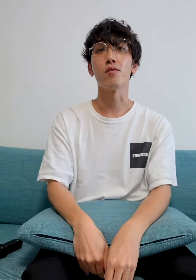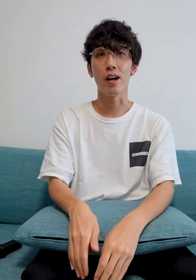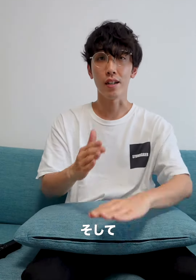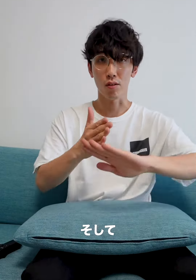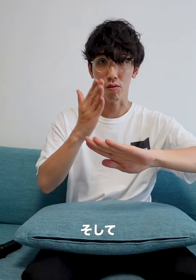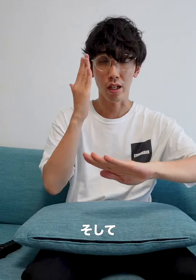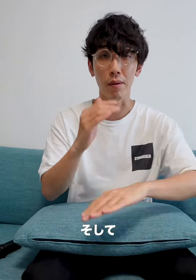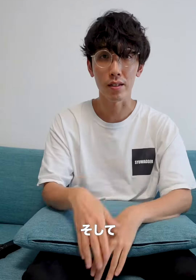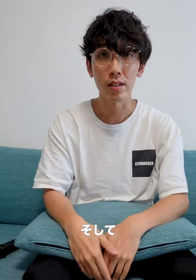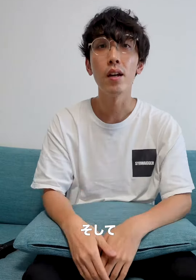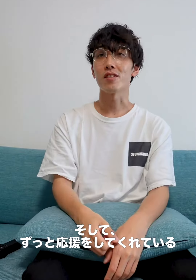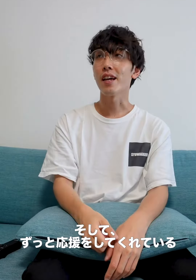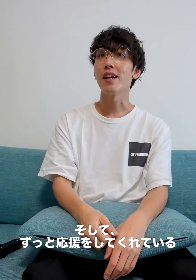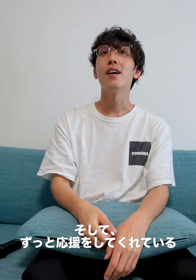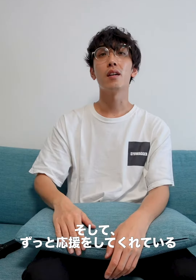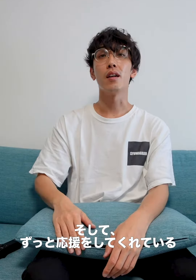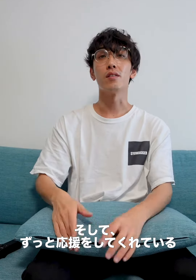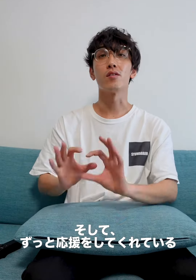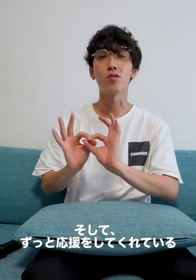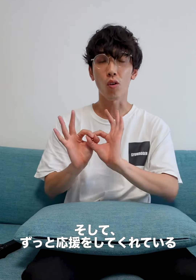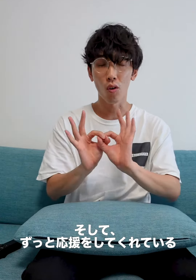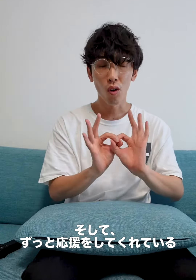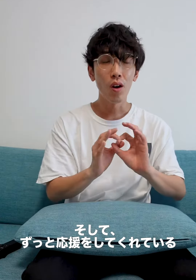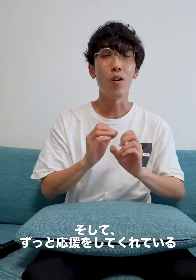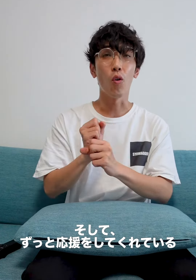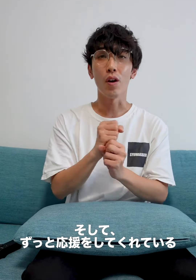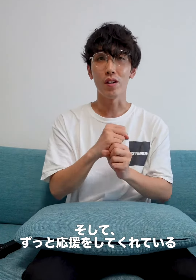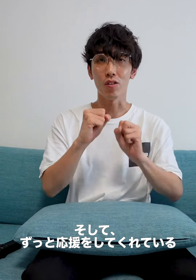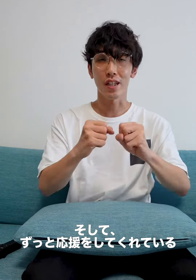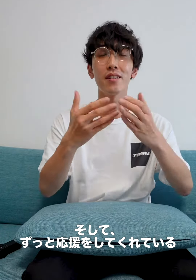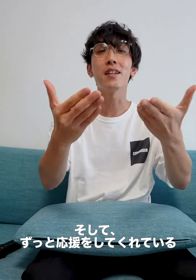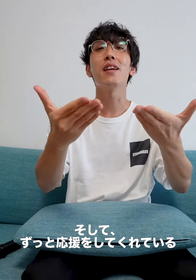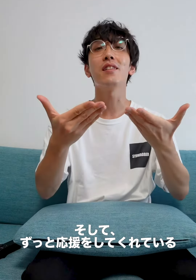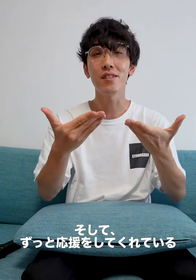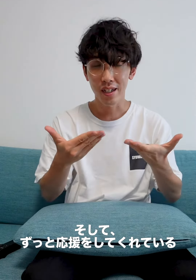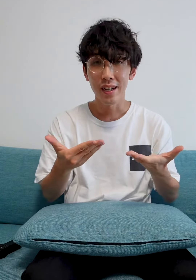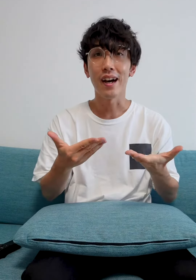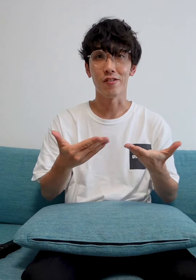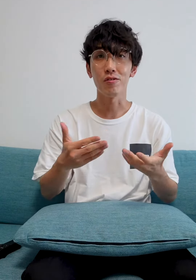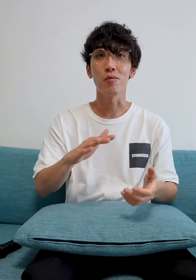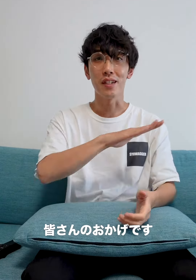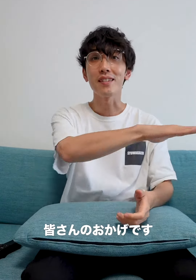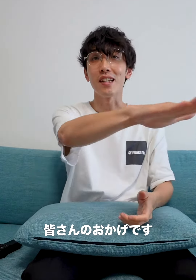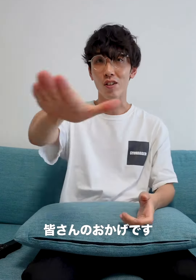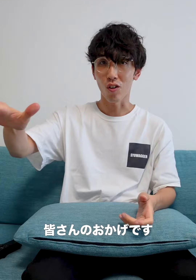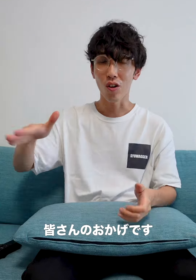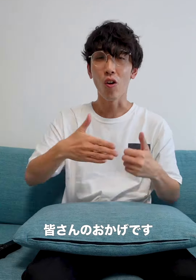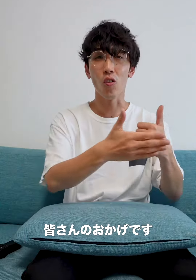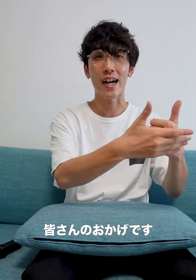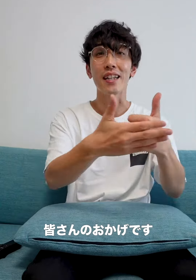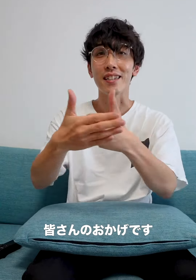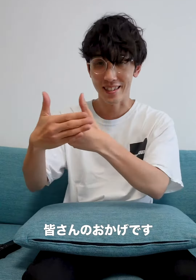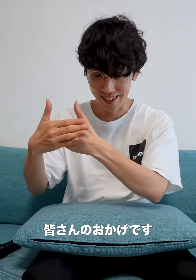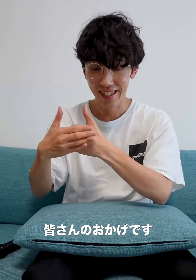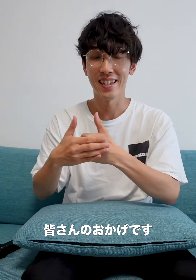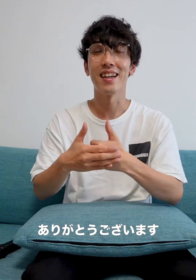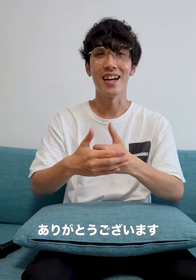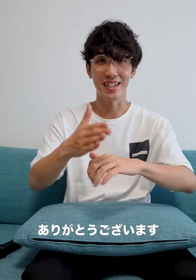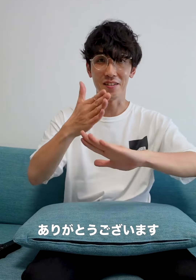当ありがとうございます。そして、ずっと応援をしてくれている本当皆さんのおかげです。ありがとう